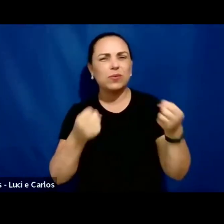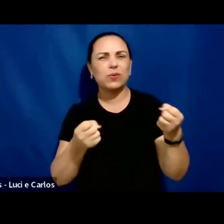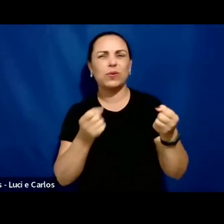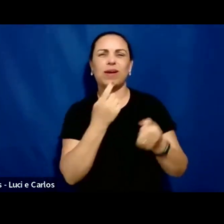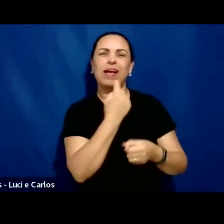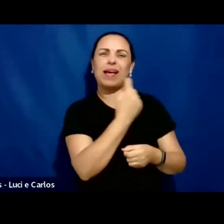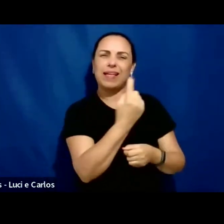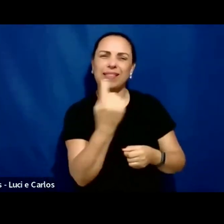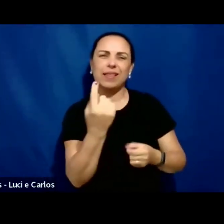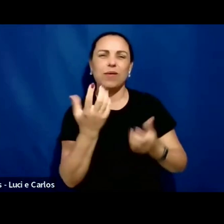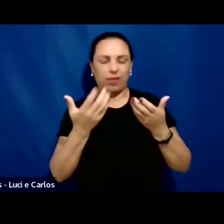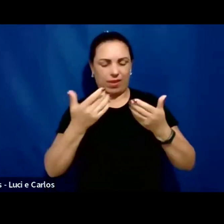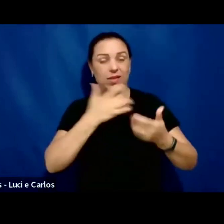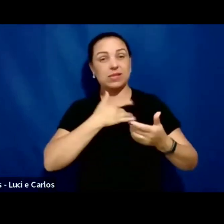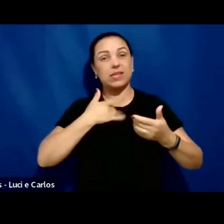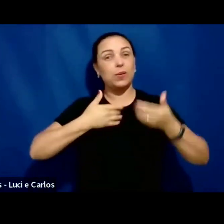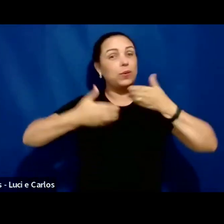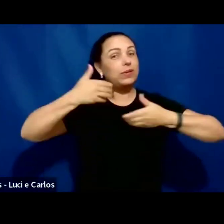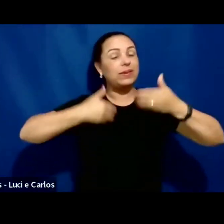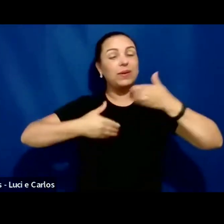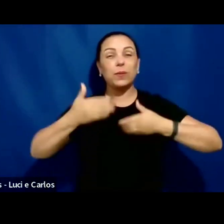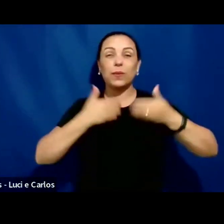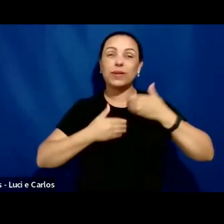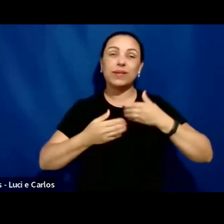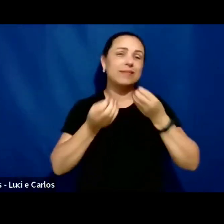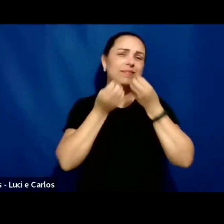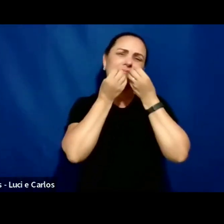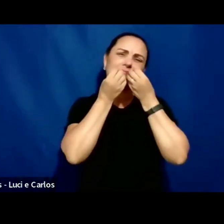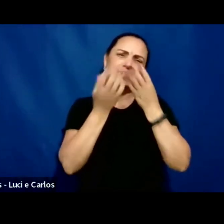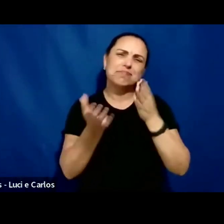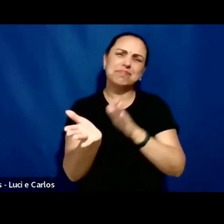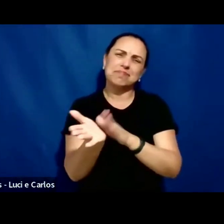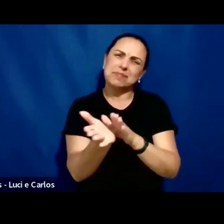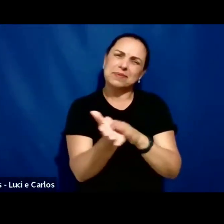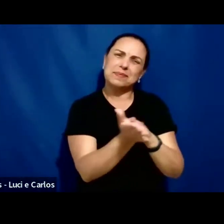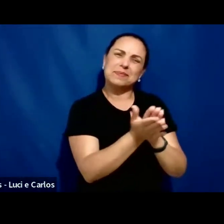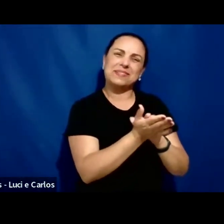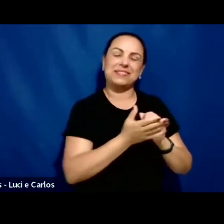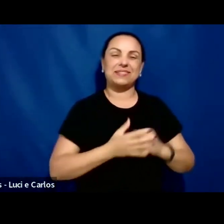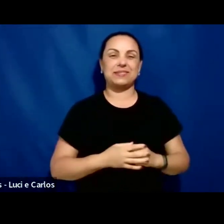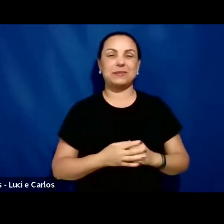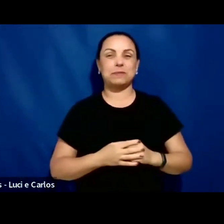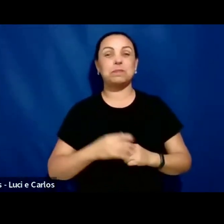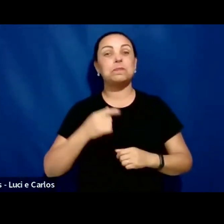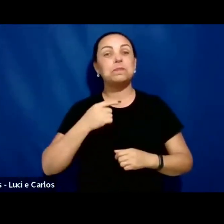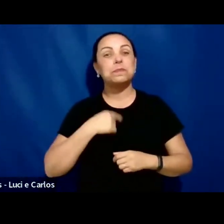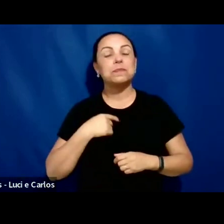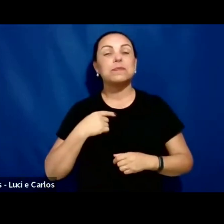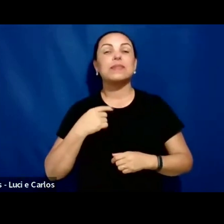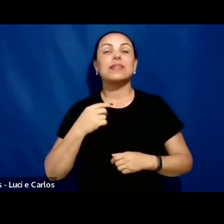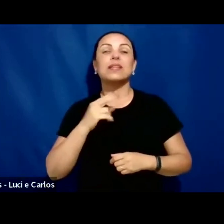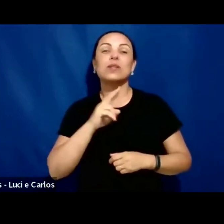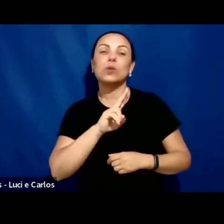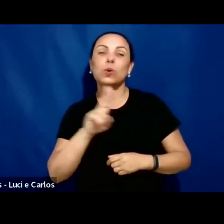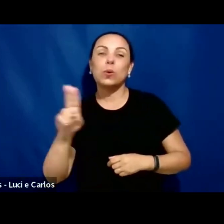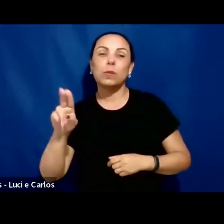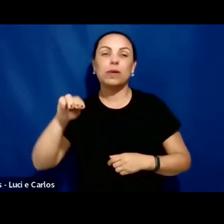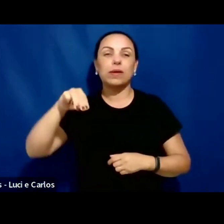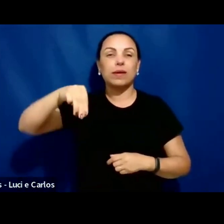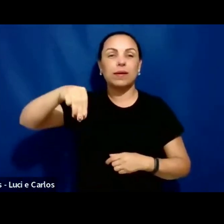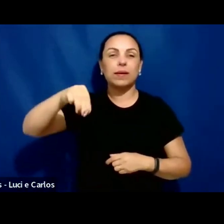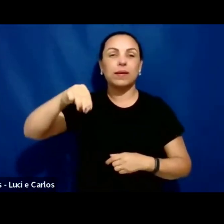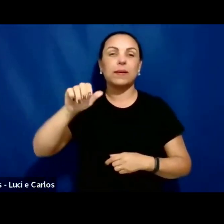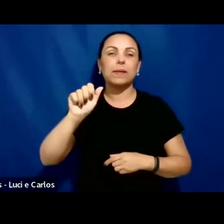vocês gostam de cuidar da saúde de forma natural. Eu sou a Magali Martins, eu sou